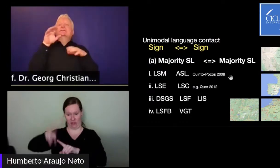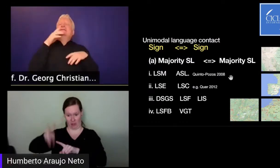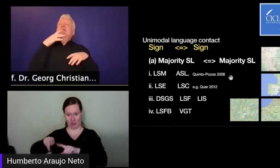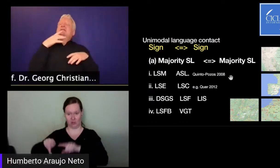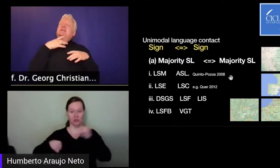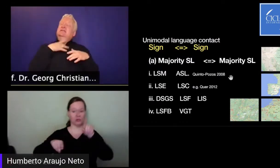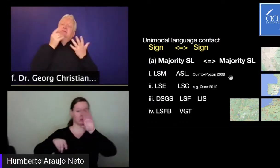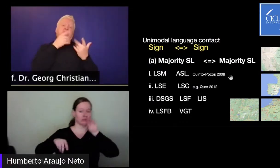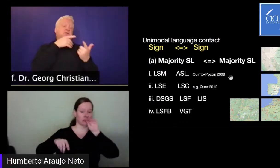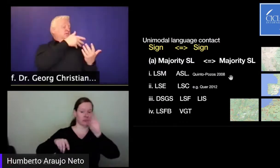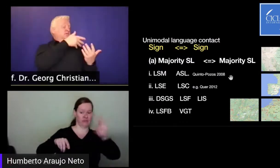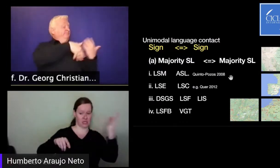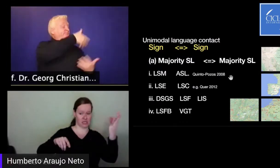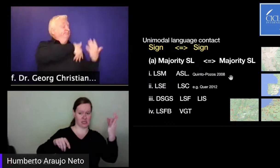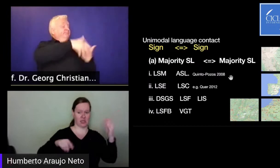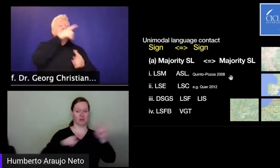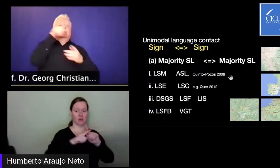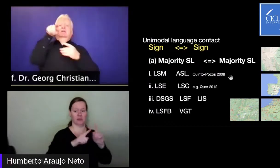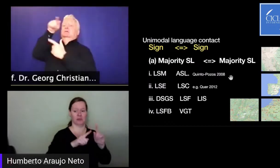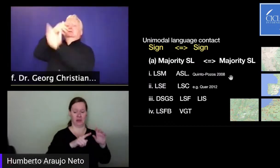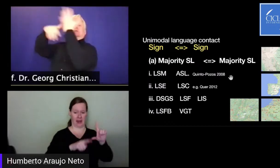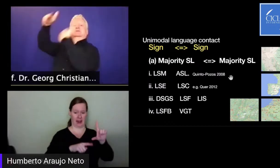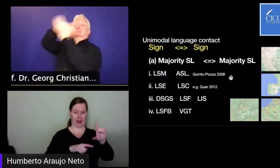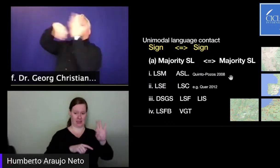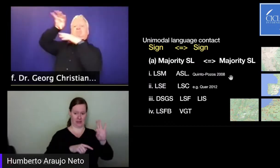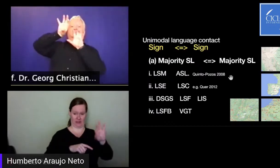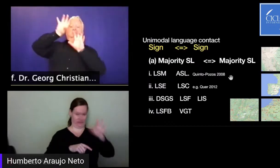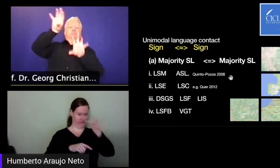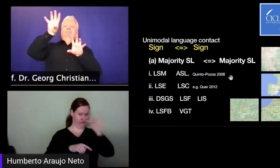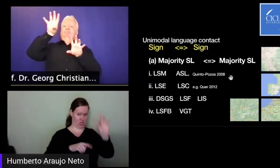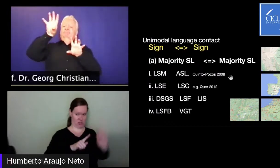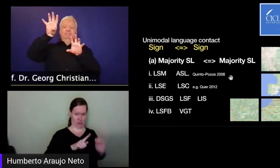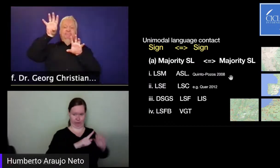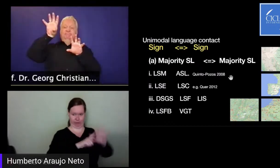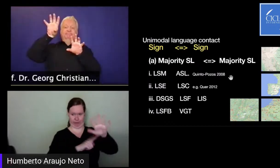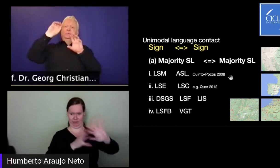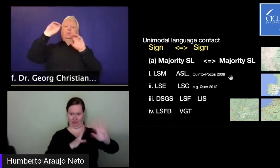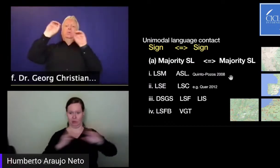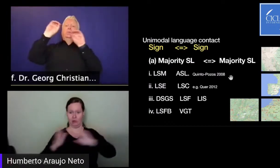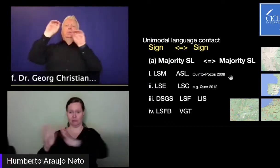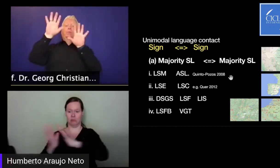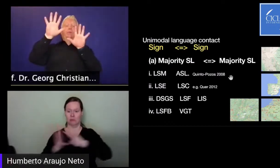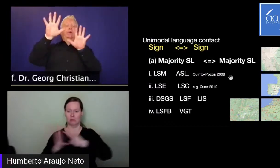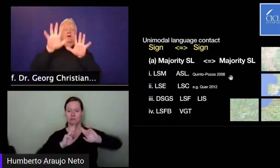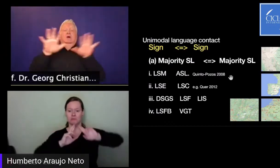onde você tem uma língua de sinais que aparece ali naquelas trocas.